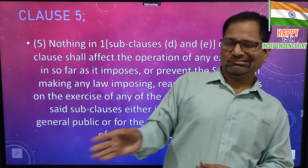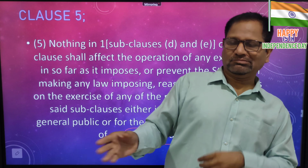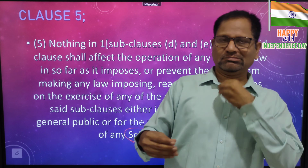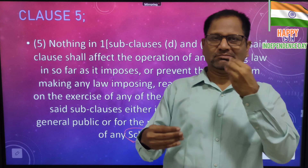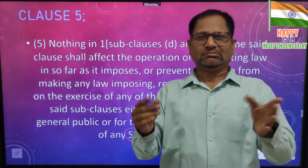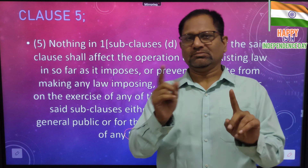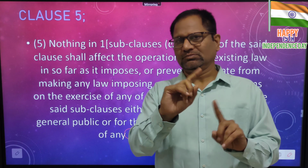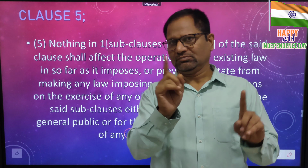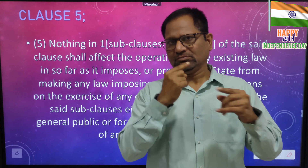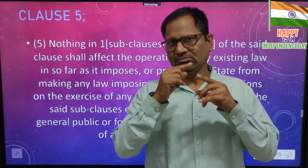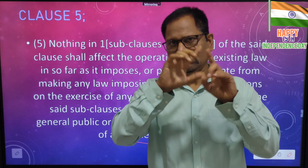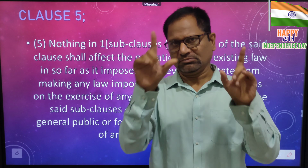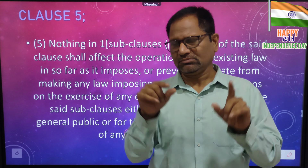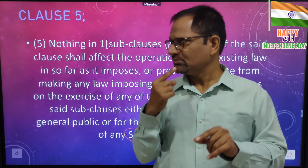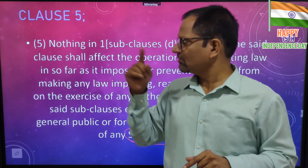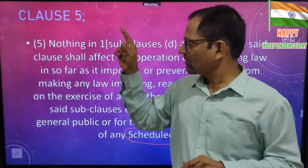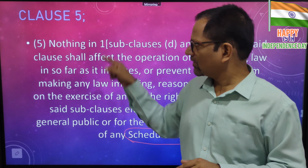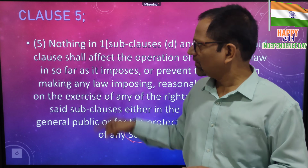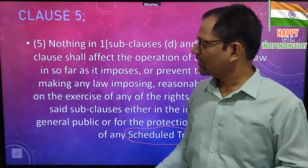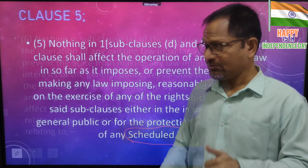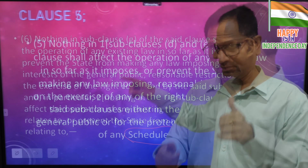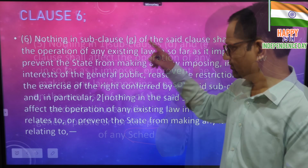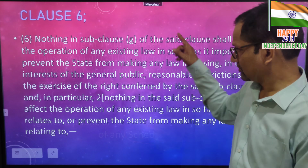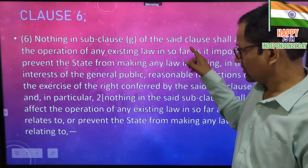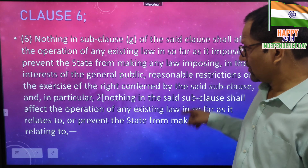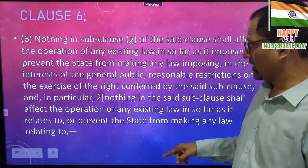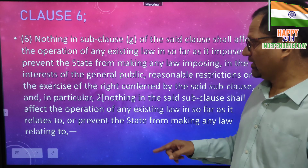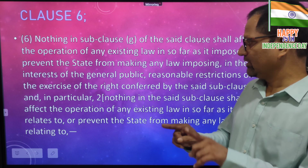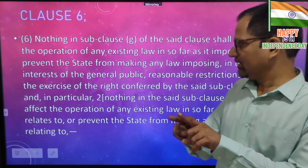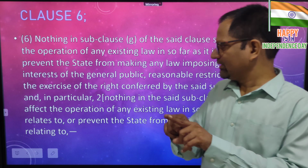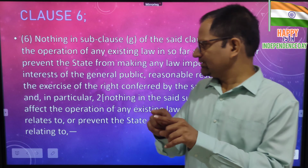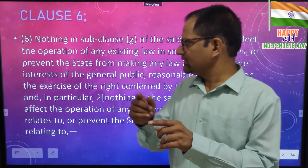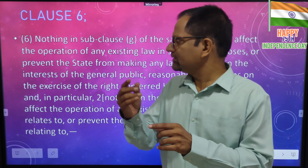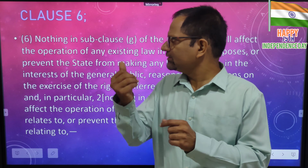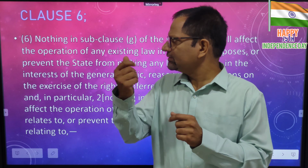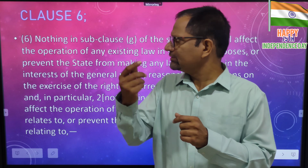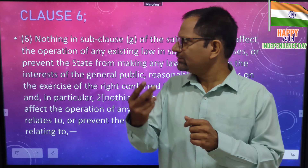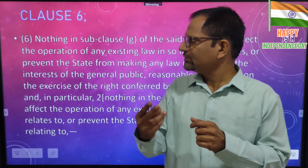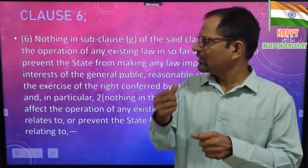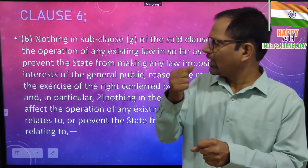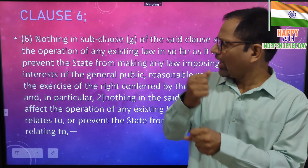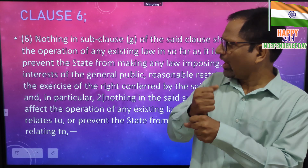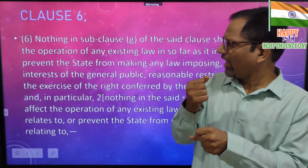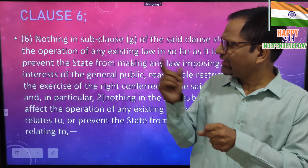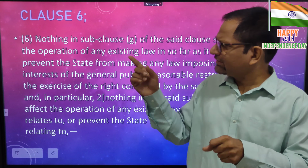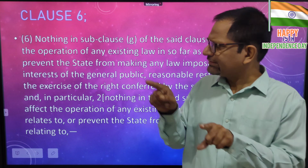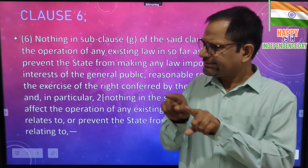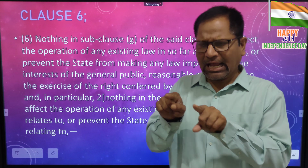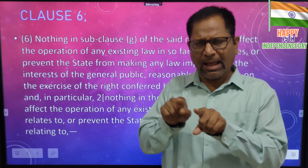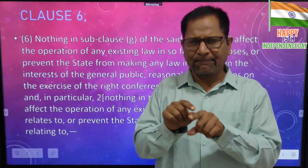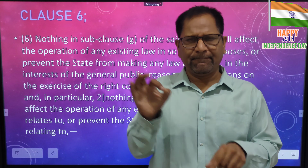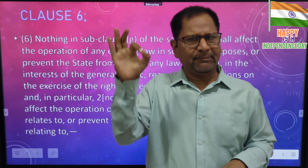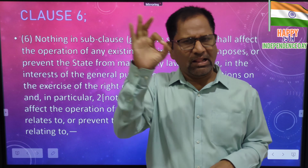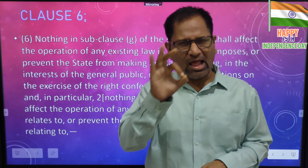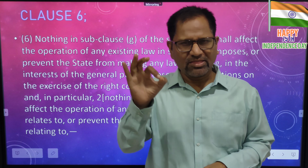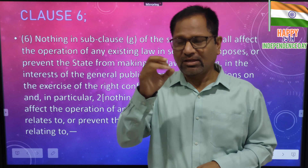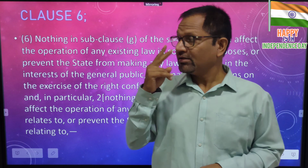उनकी जो इंटरेस्ट है शेड्यूल ट्राइब्स का या जनरल पब्लिक का उसको भी प्रोटेक्ट करना है। यही क्लॉज 6 में कहा